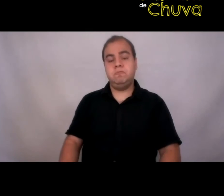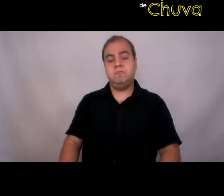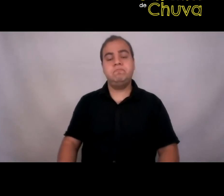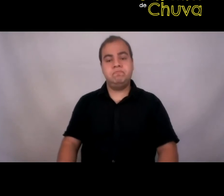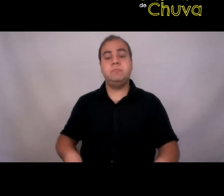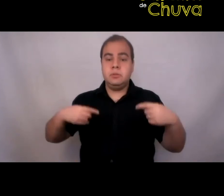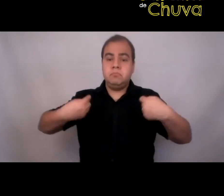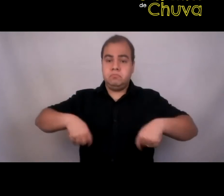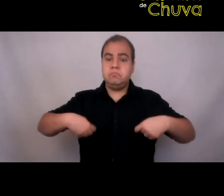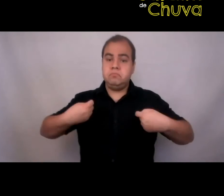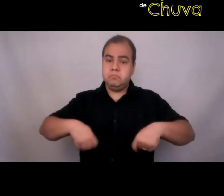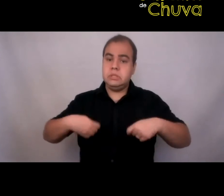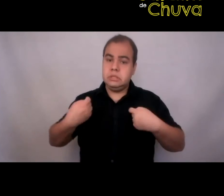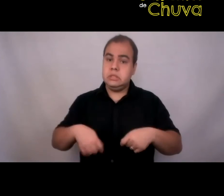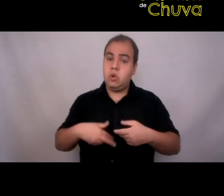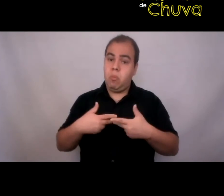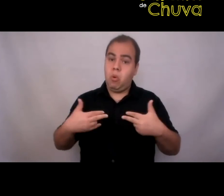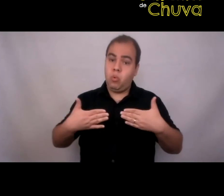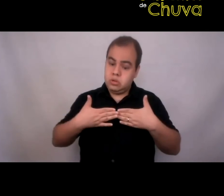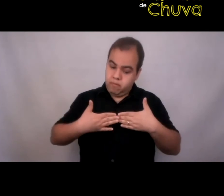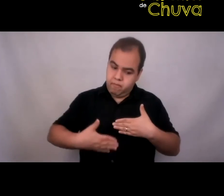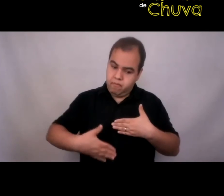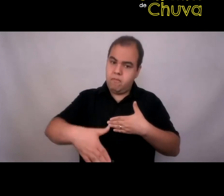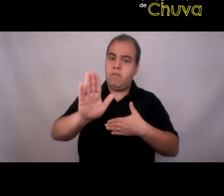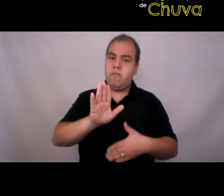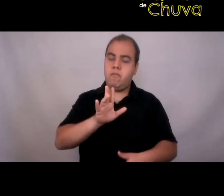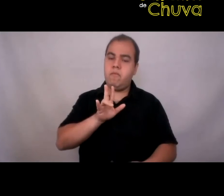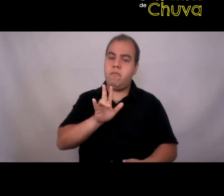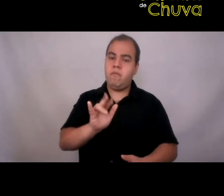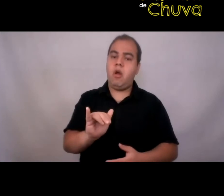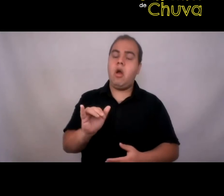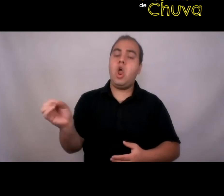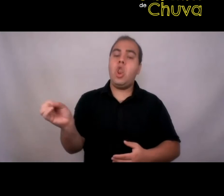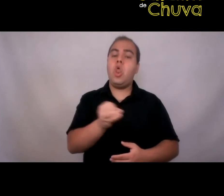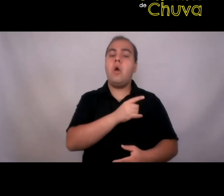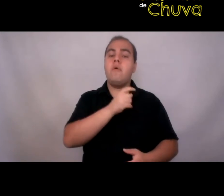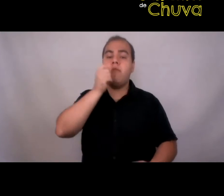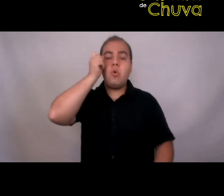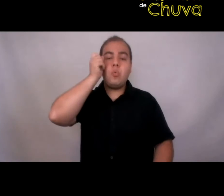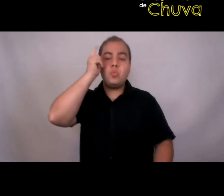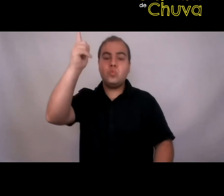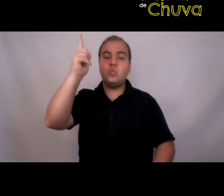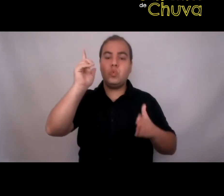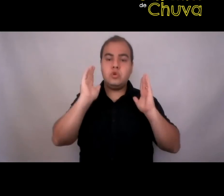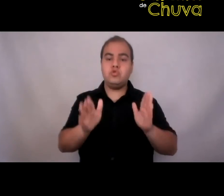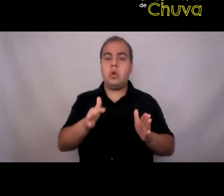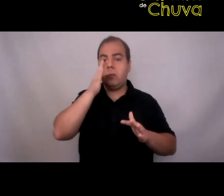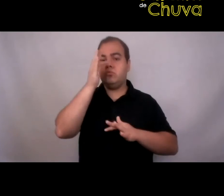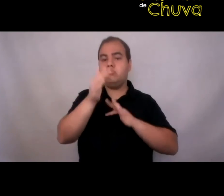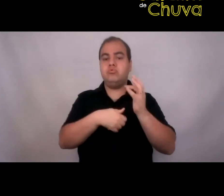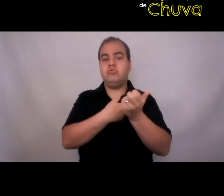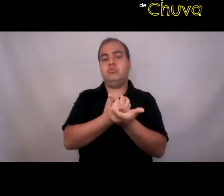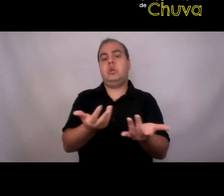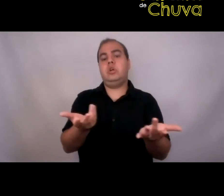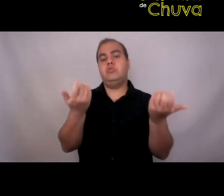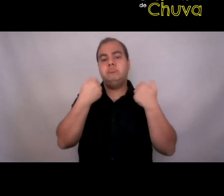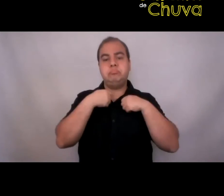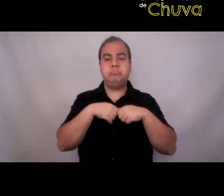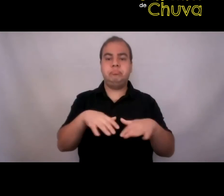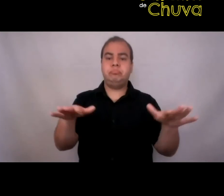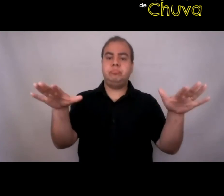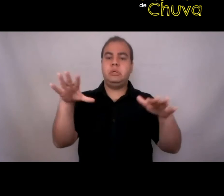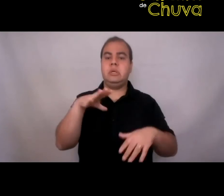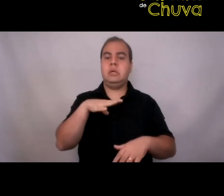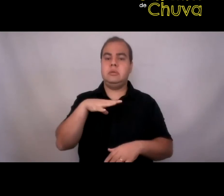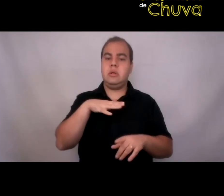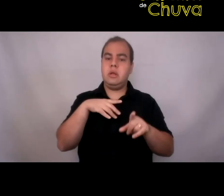é algo que vai vindo em conjunto com essa nova cultura de ter jardins distribuídos na cidade e sendo acolhidos